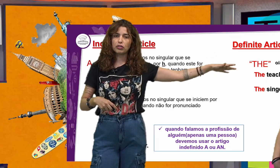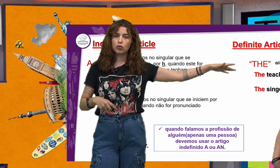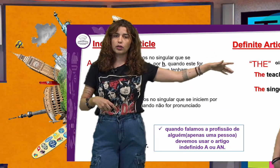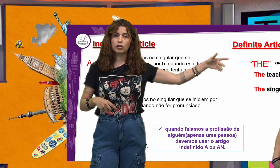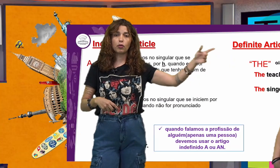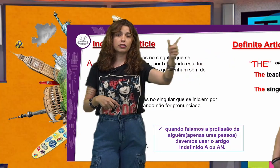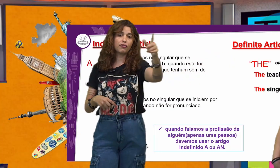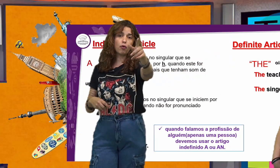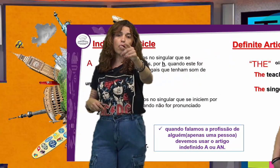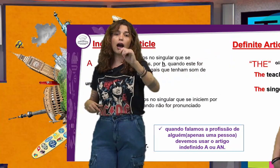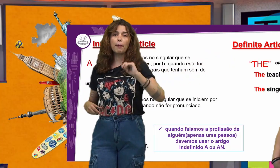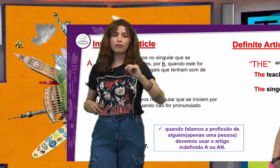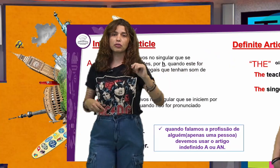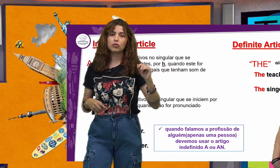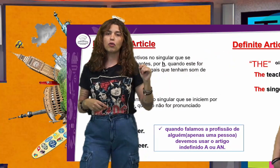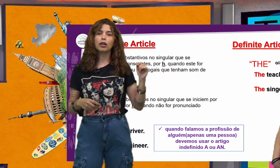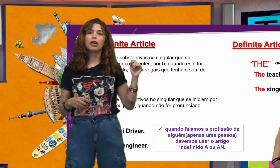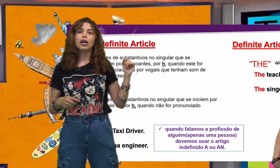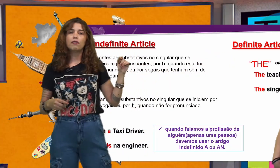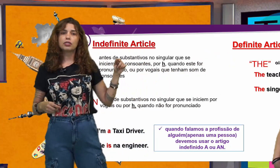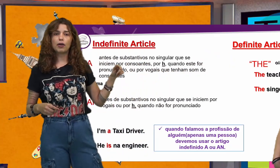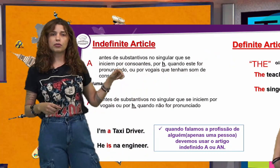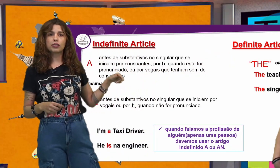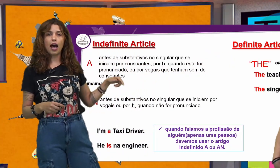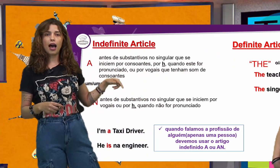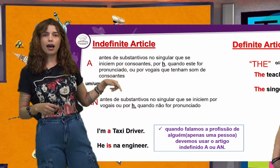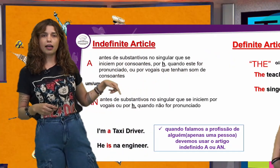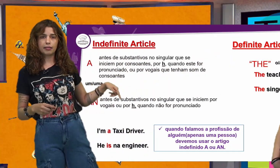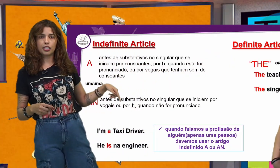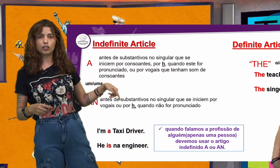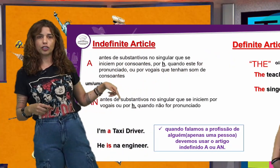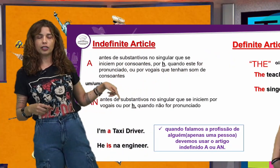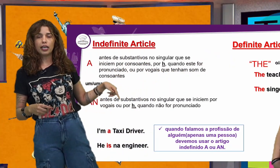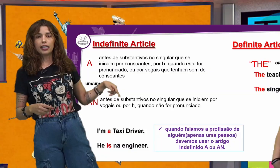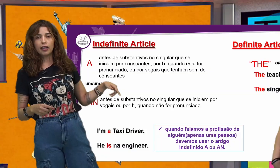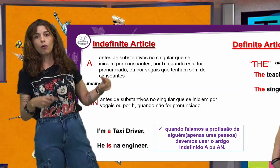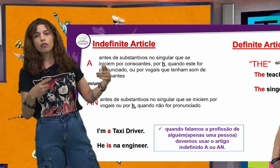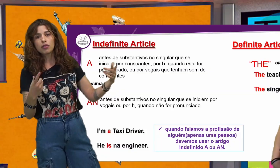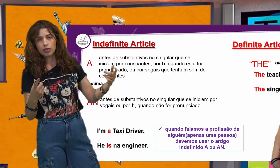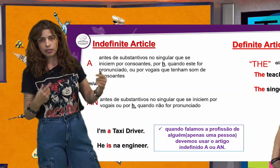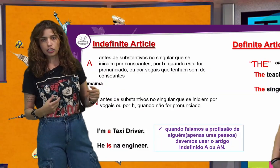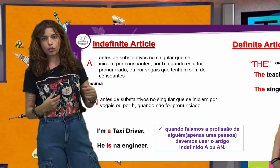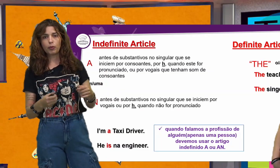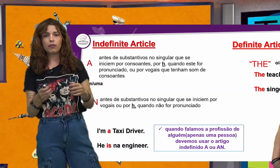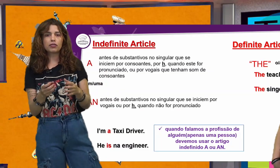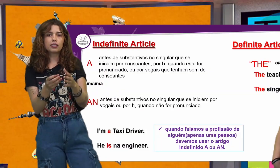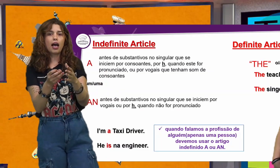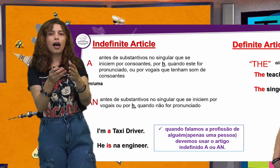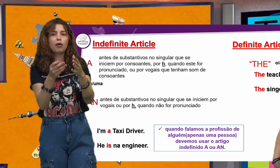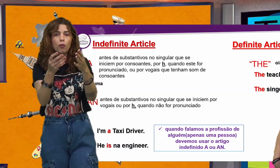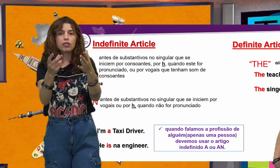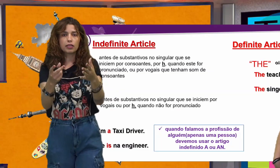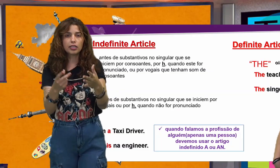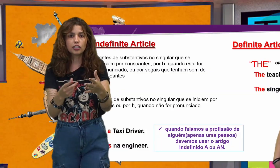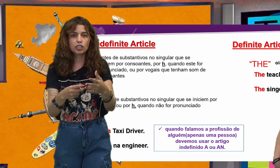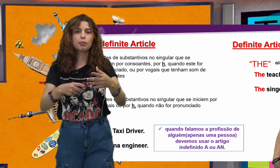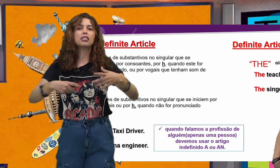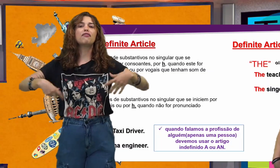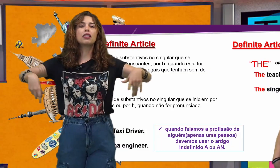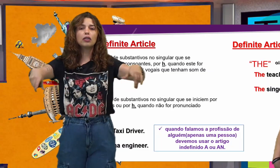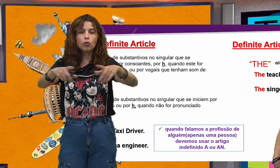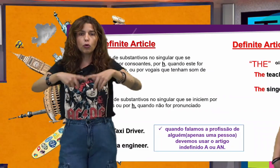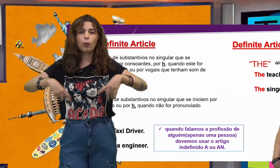os professores. Agora, se for a professora, você vai usar a teacher e não the teacher, porque você está com the